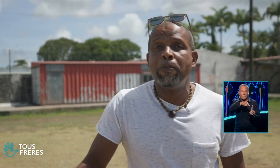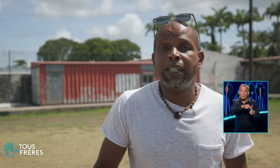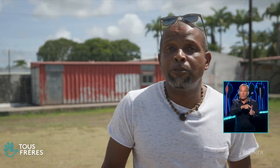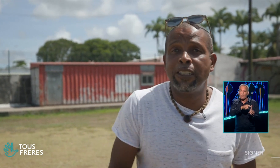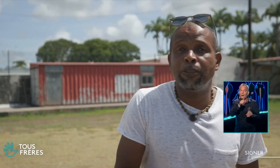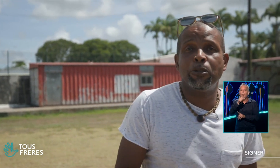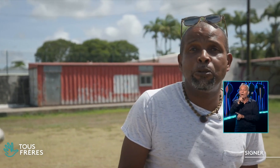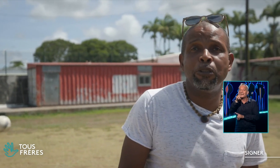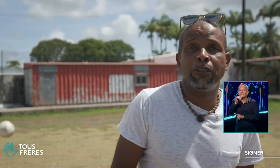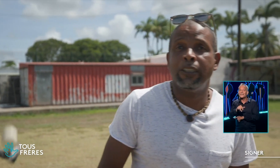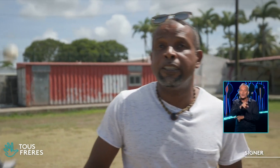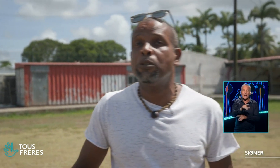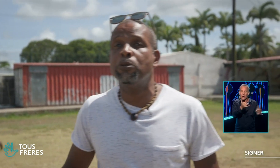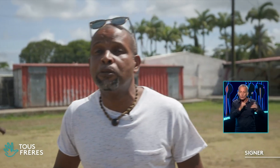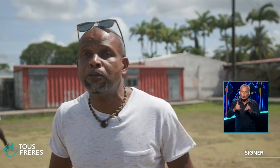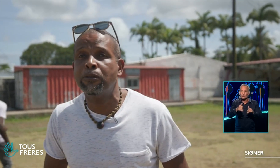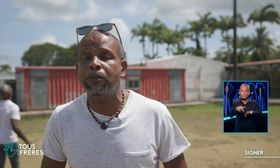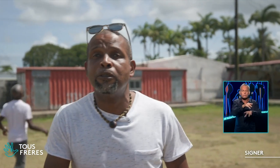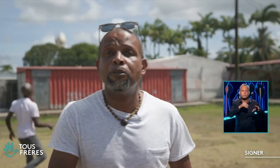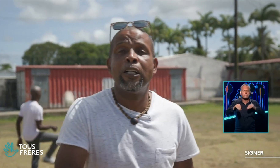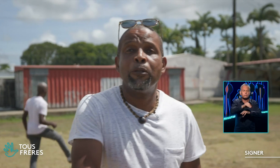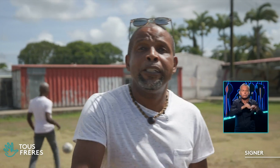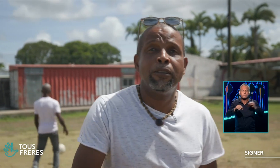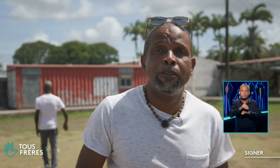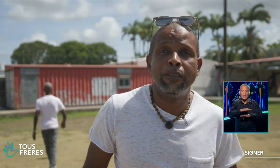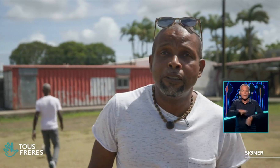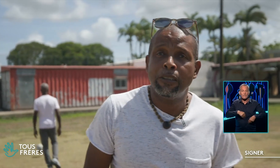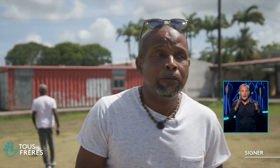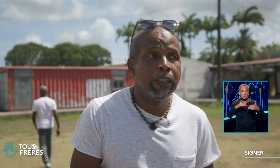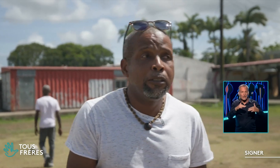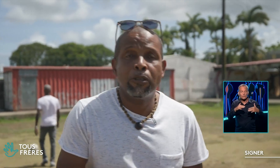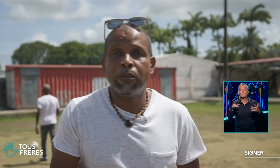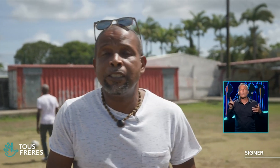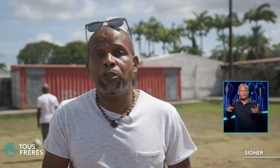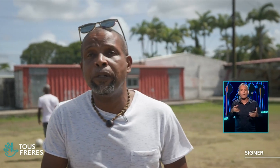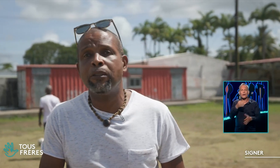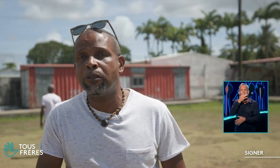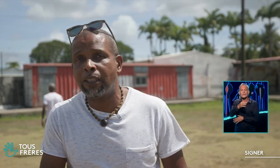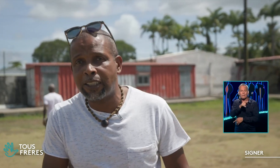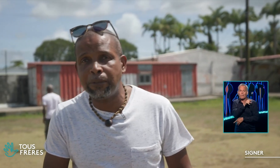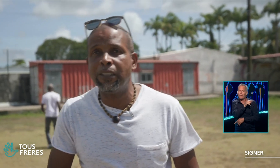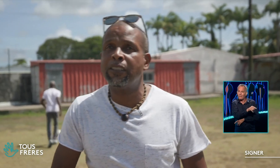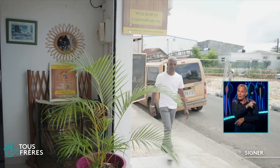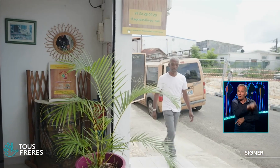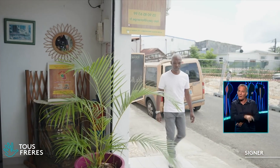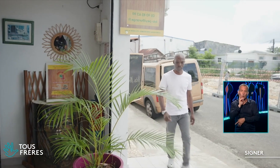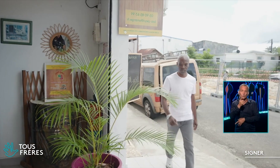match qu'on disait aux autres joueurs qu'il était sourd ou à l'arbitre. Et donc Guy, c'est un mec très très bien.